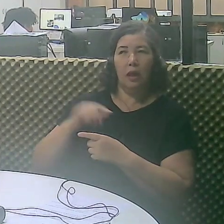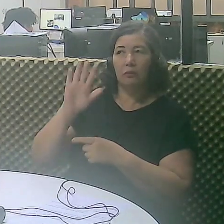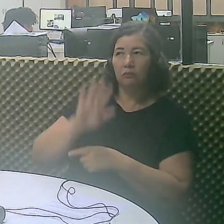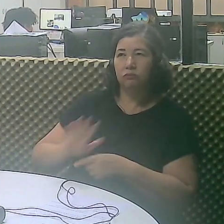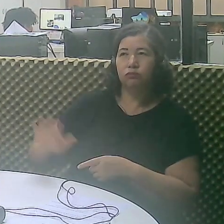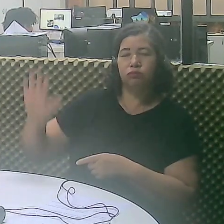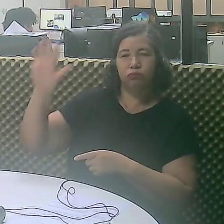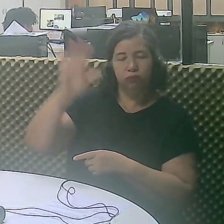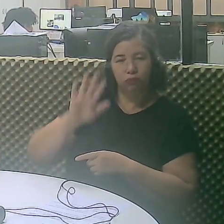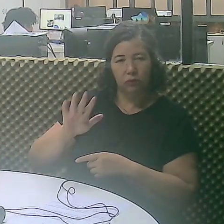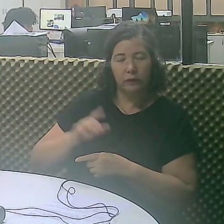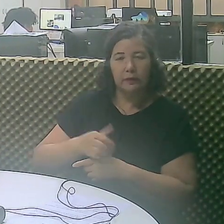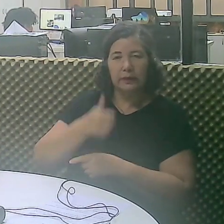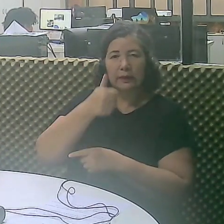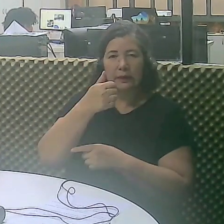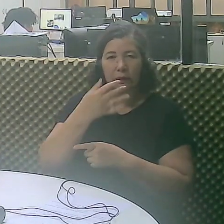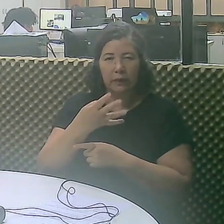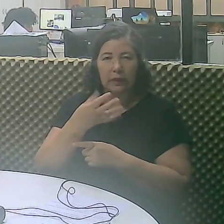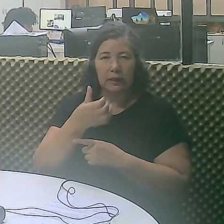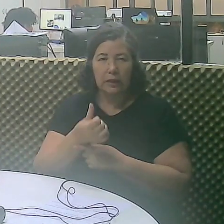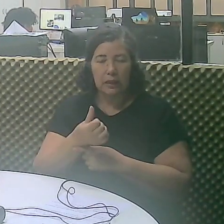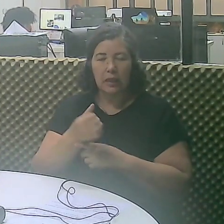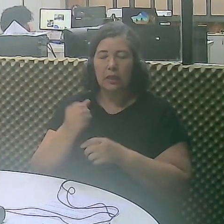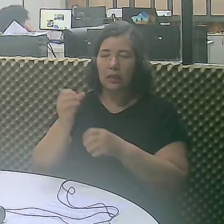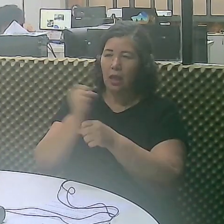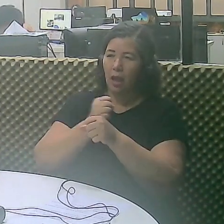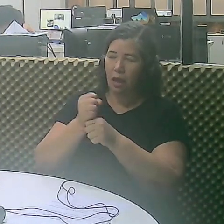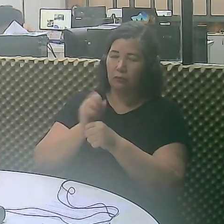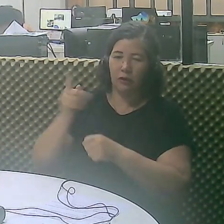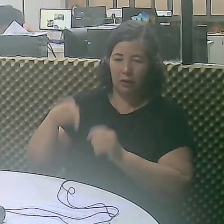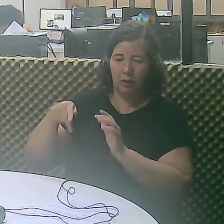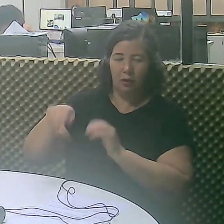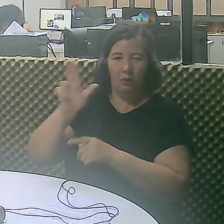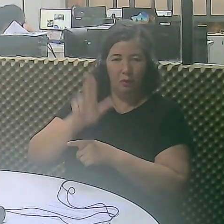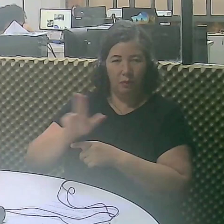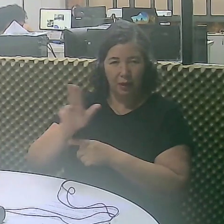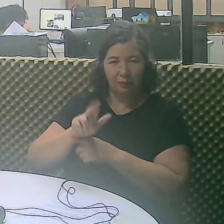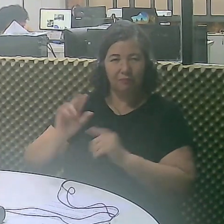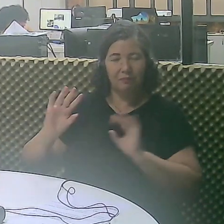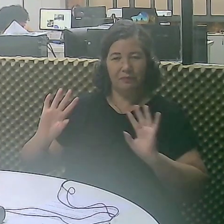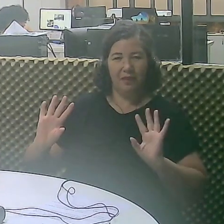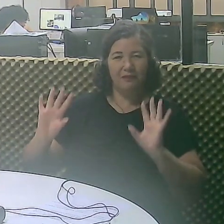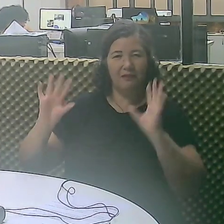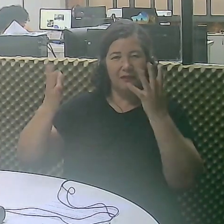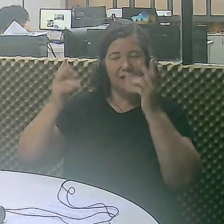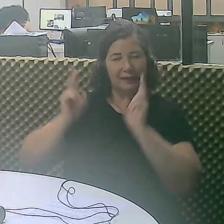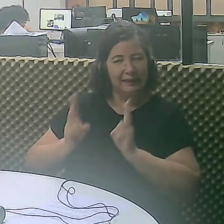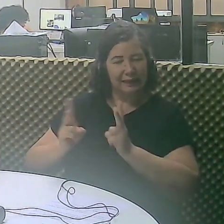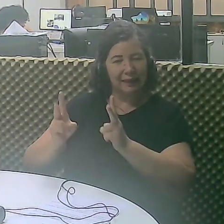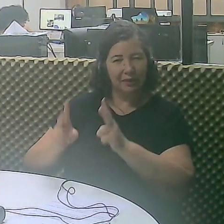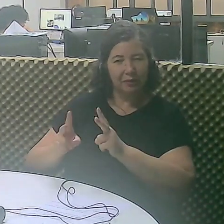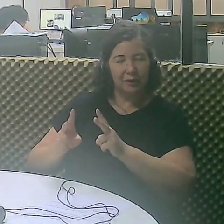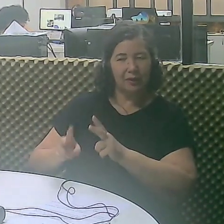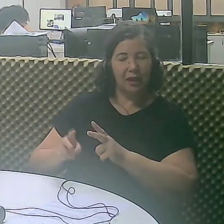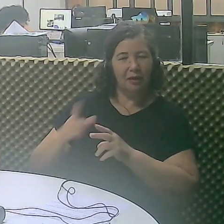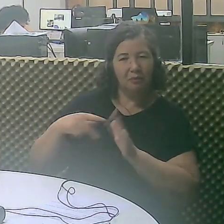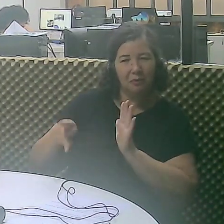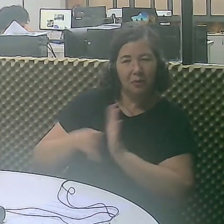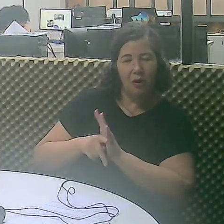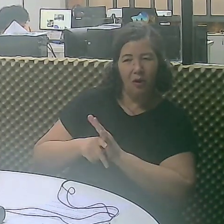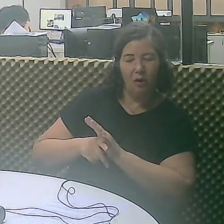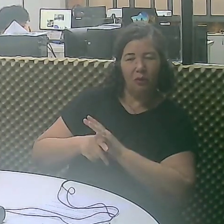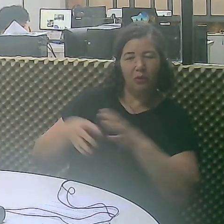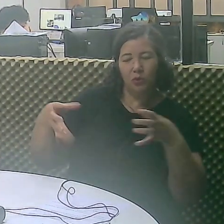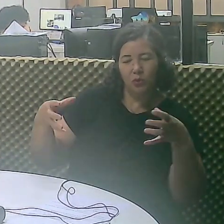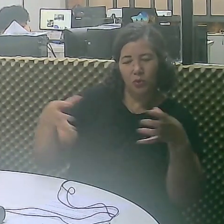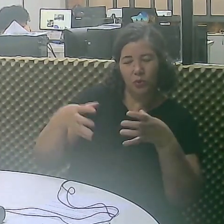Com 146 anos de história no município, a festa mantém a tradição, cortejo dos ternos, missa, coroação